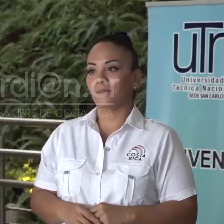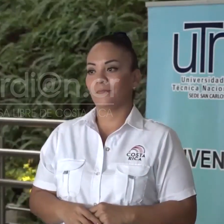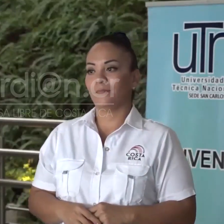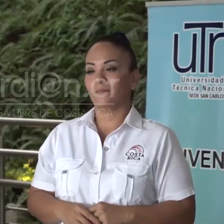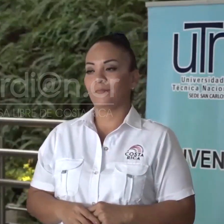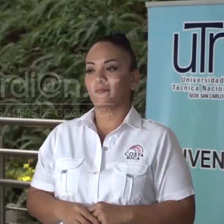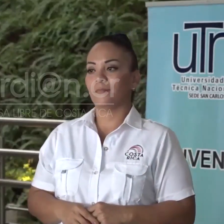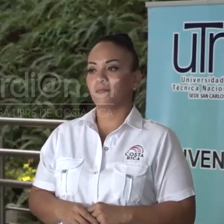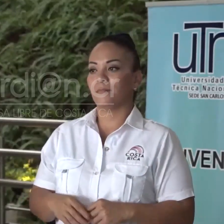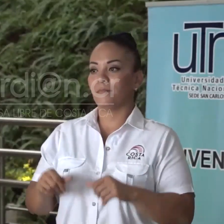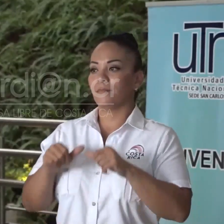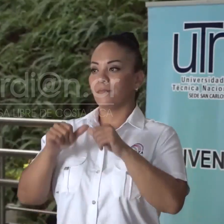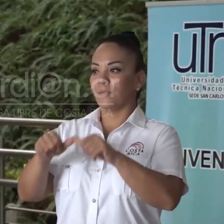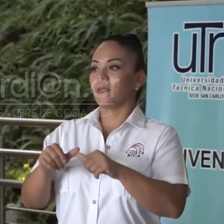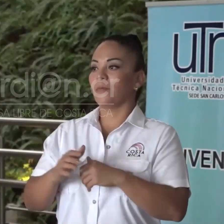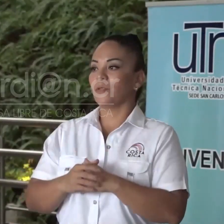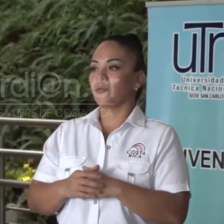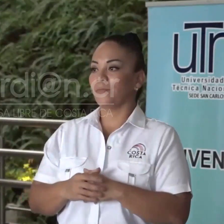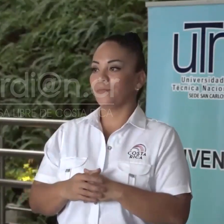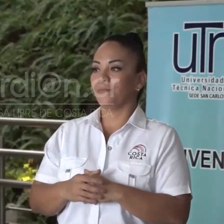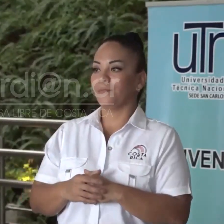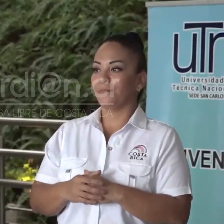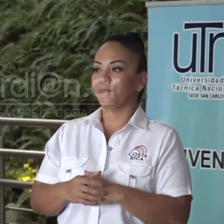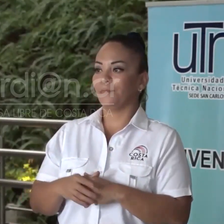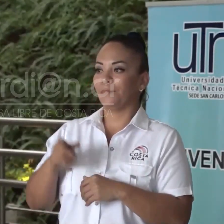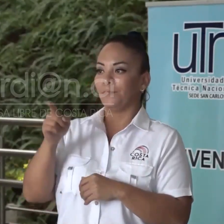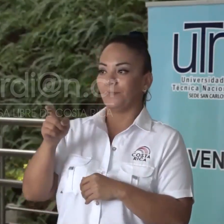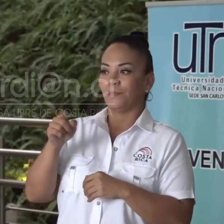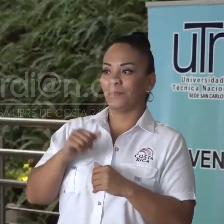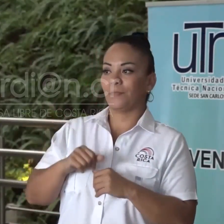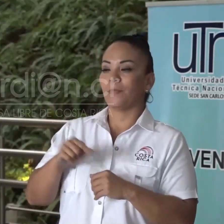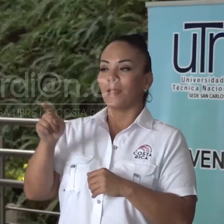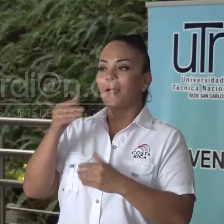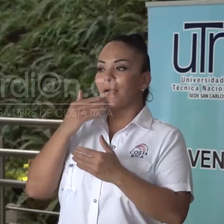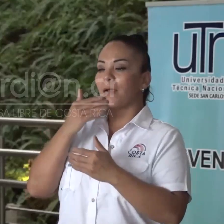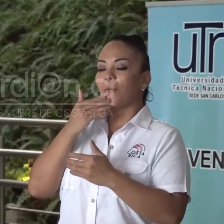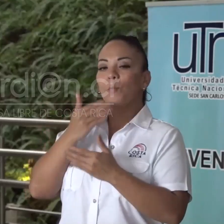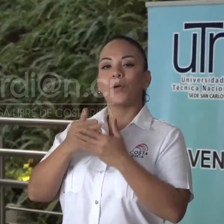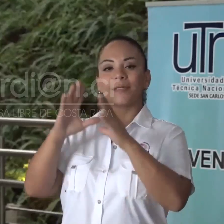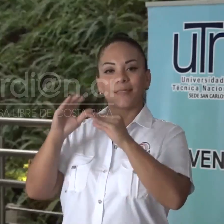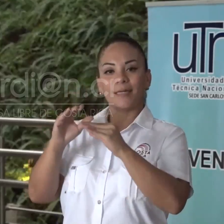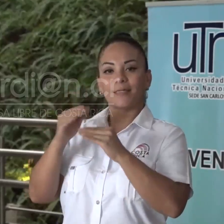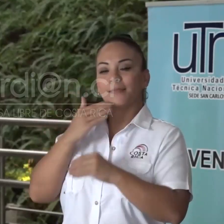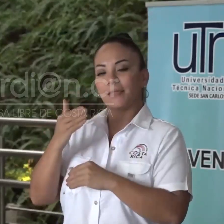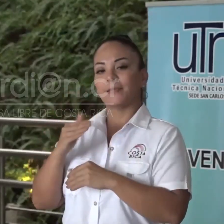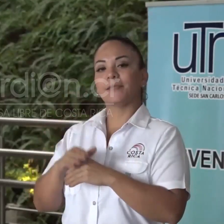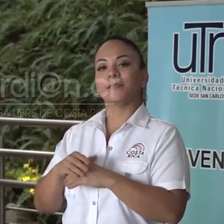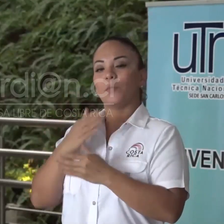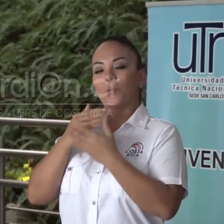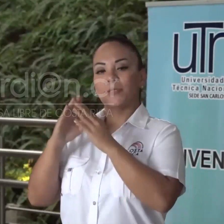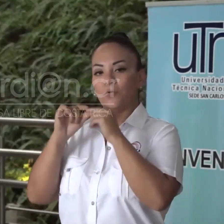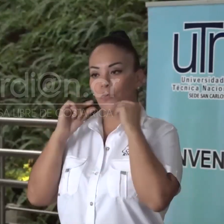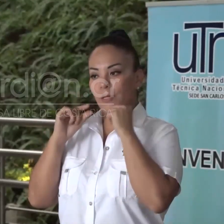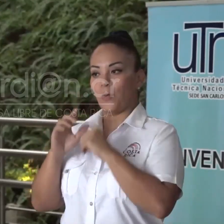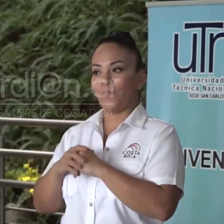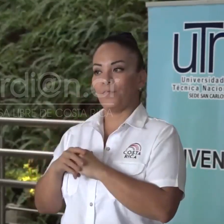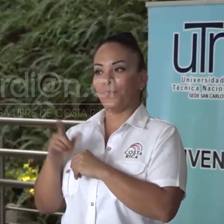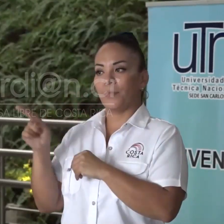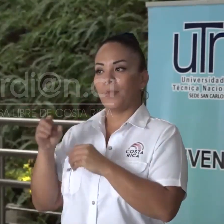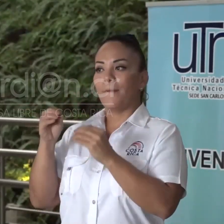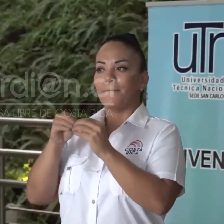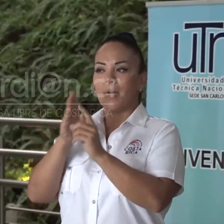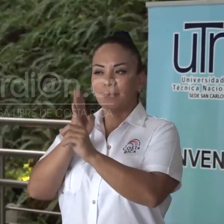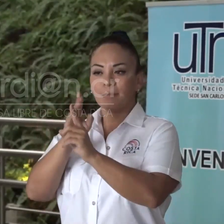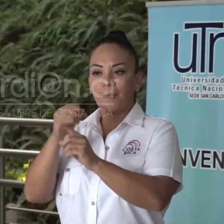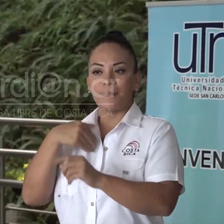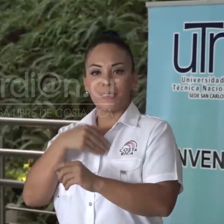Continuamos con Edgar Chinchilla, de Noticias Edgar Chinchilla. Gracias, buenas tardes a todos, buenas tardes, don Rodrigo. Creo que es más para el ministro, pero sí